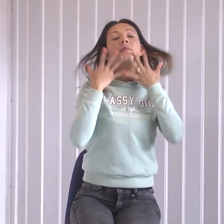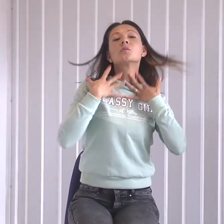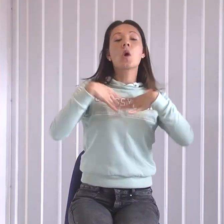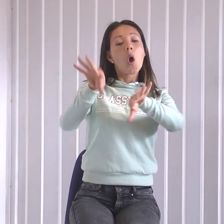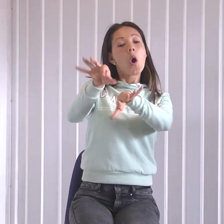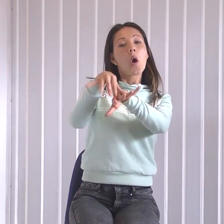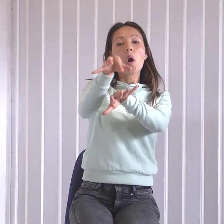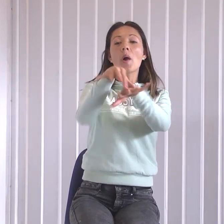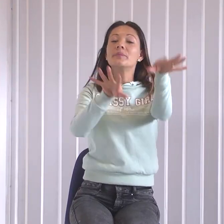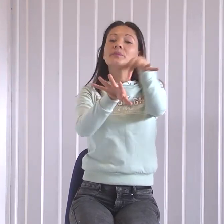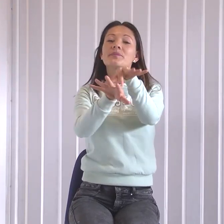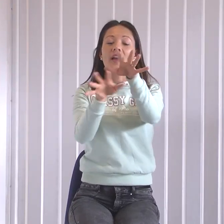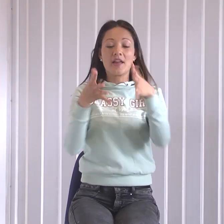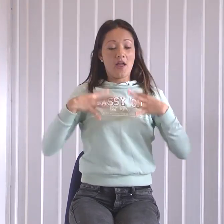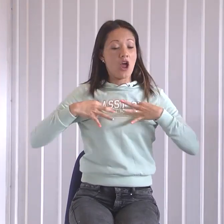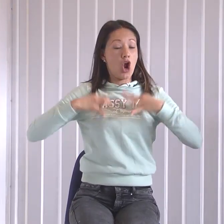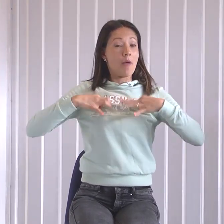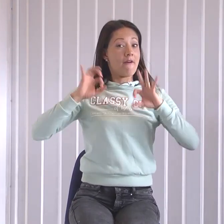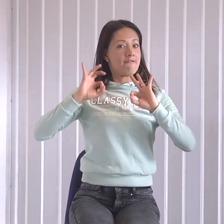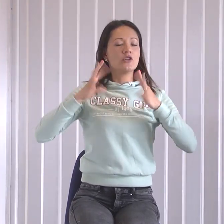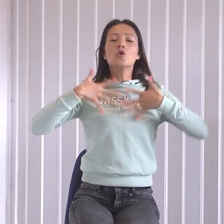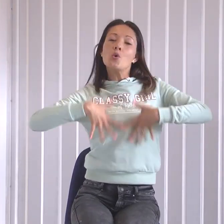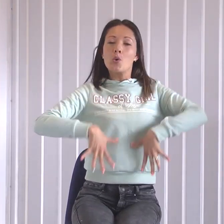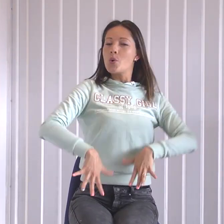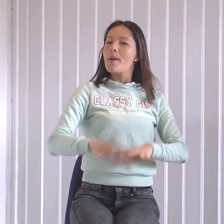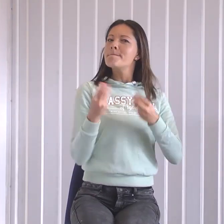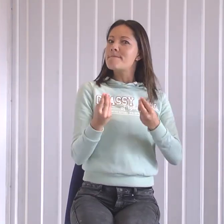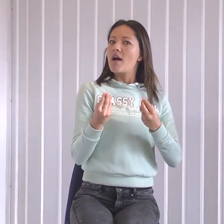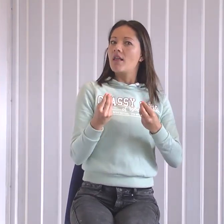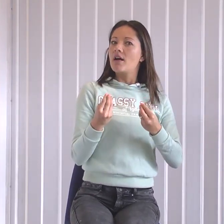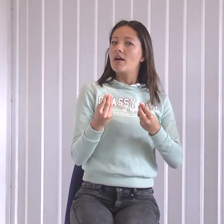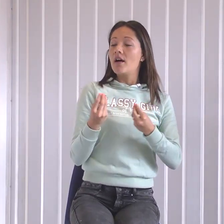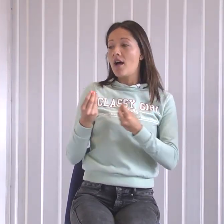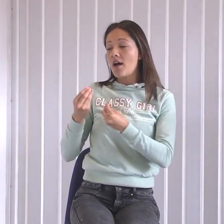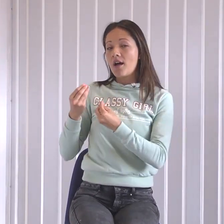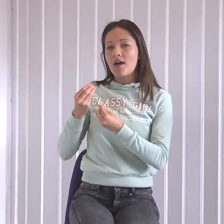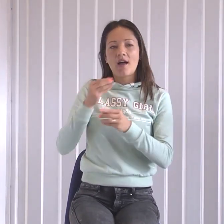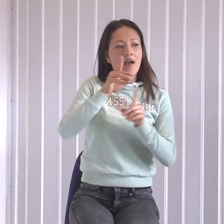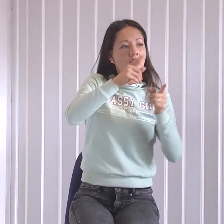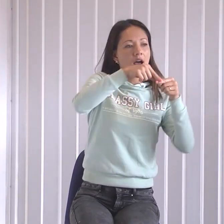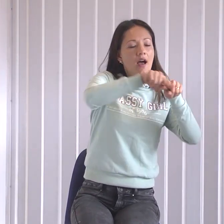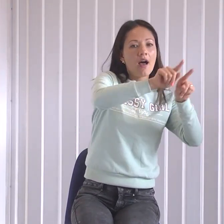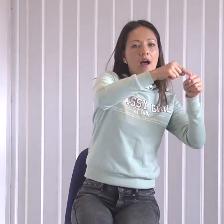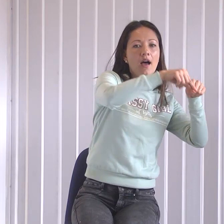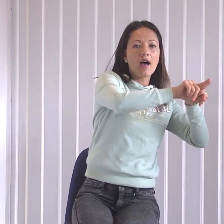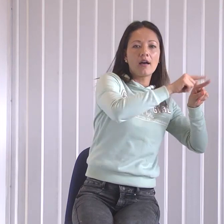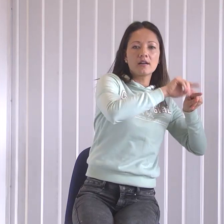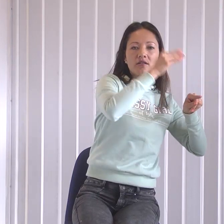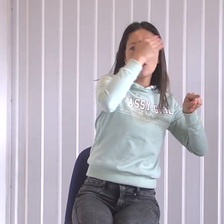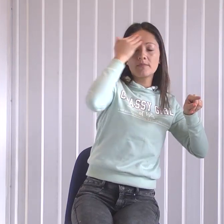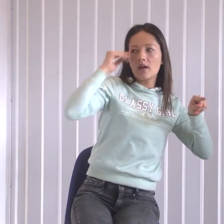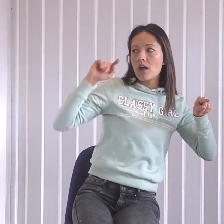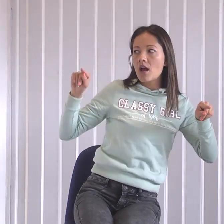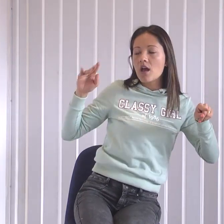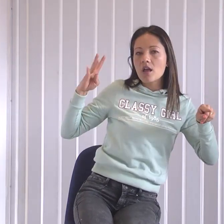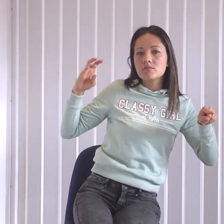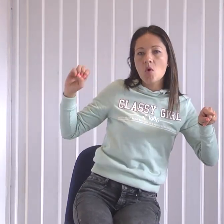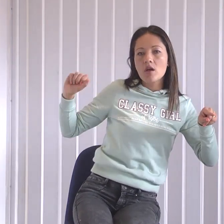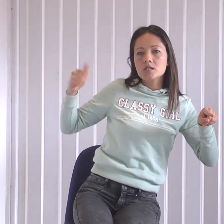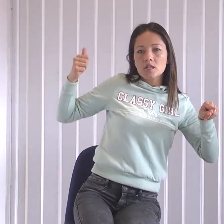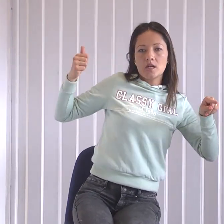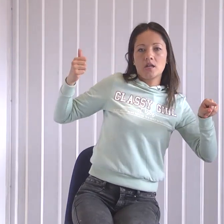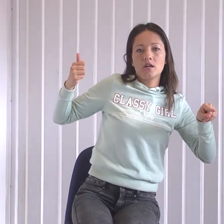todas sus alhajas, sus buenos vestidos. ¿Para qué? Para ir a atender a sus amantes. Pero se olvidó ¿de quién? De su